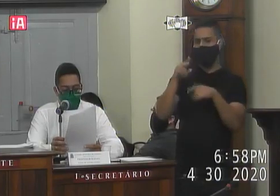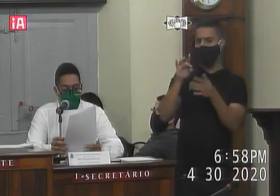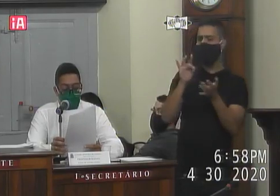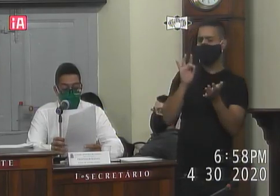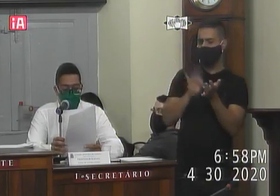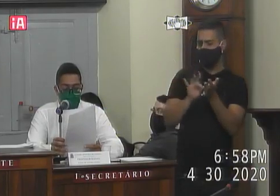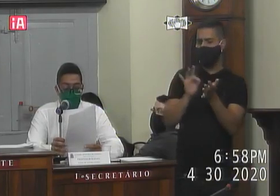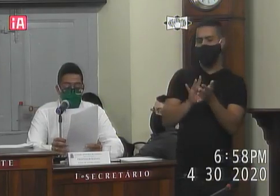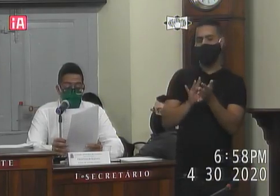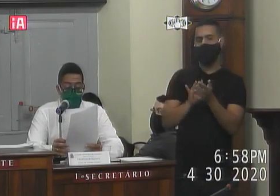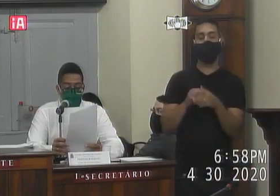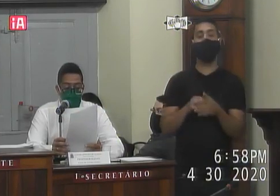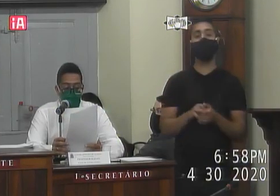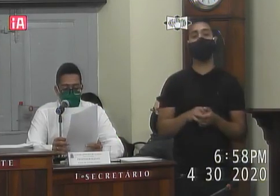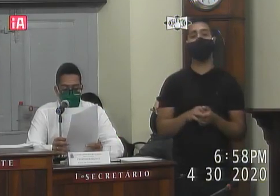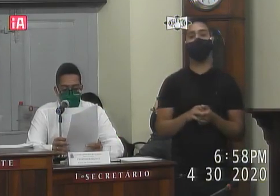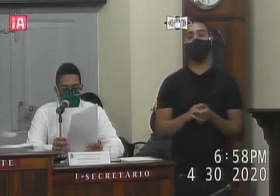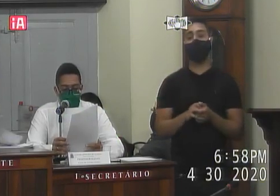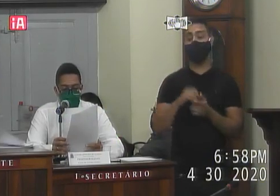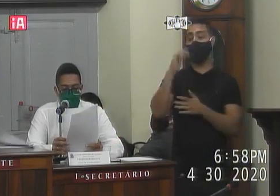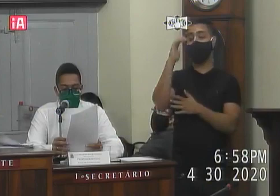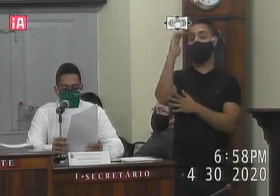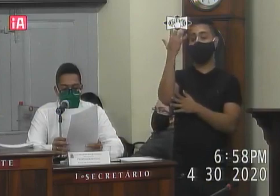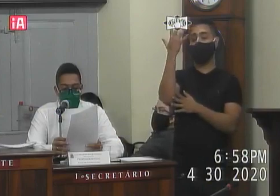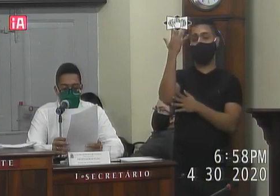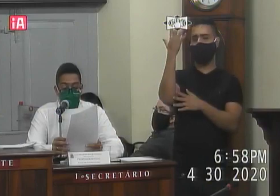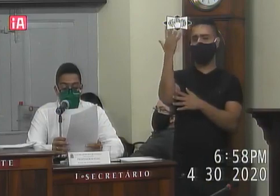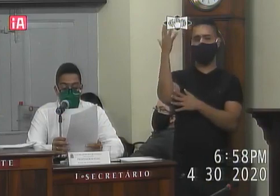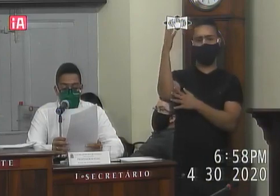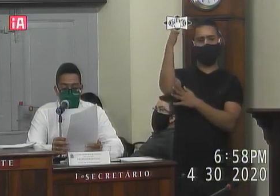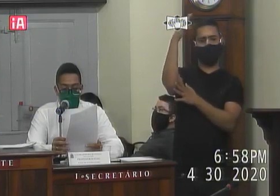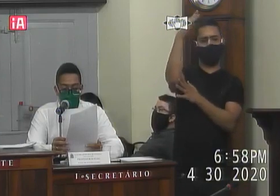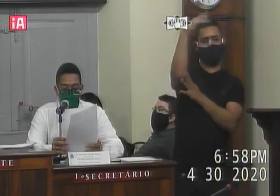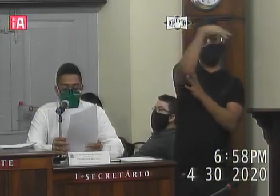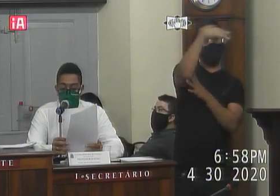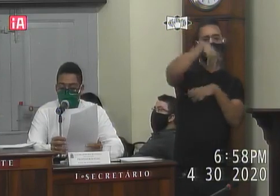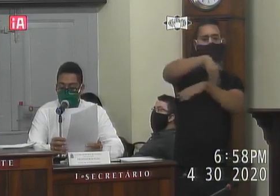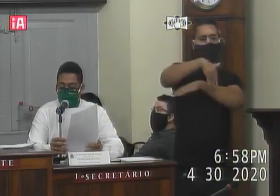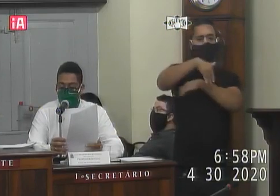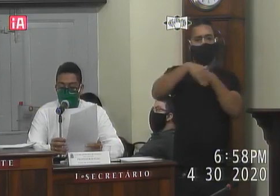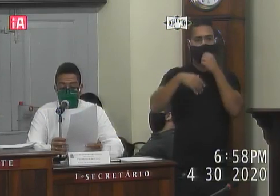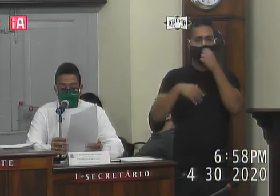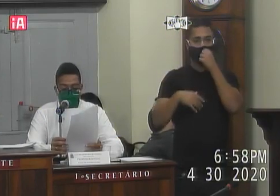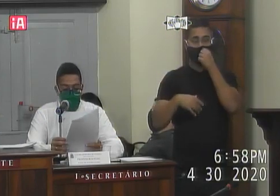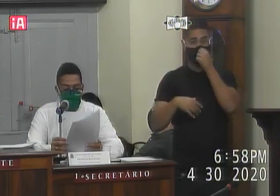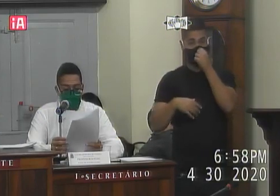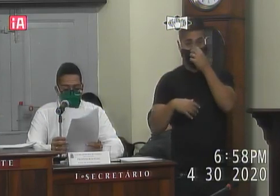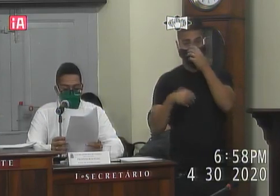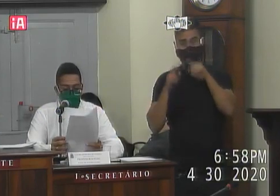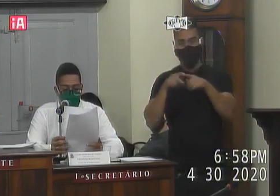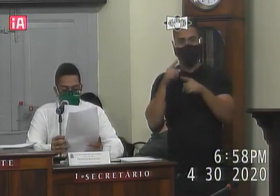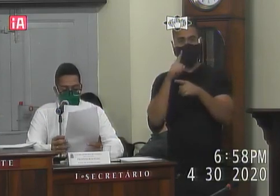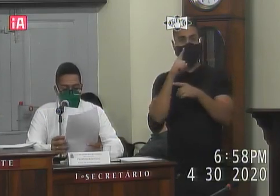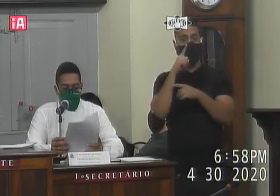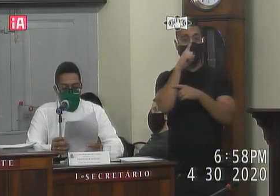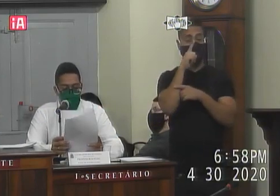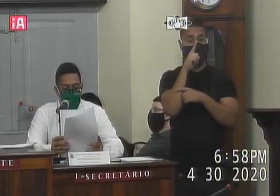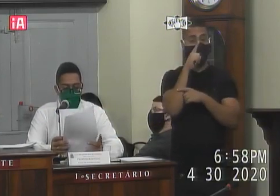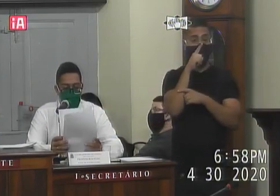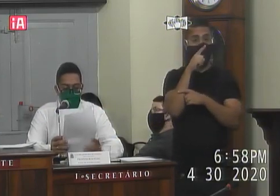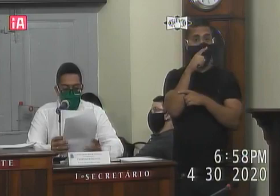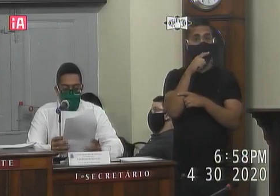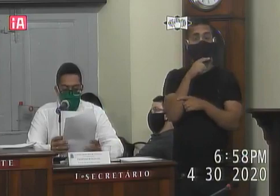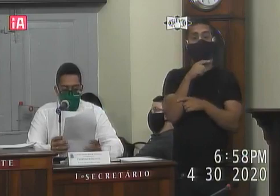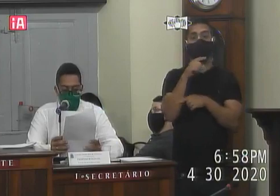situações denunciadas. Os galhos das árvores já estão invadindo o outro lado da rua, causando perigo na rede elétrica e